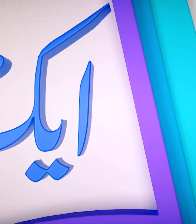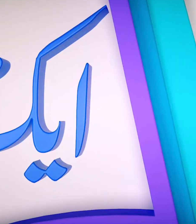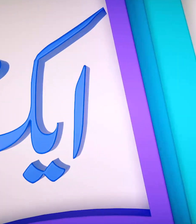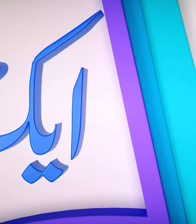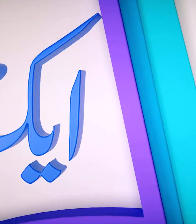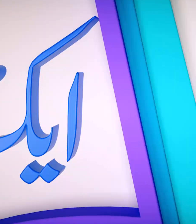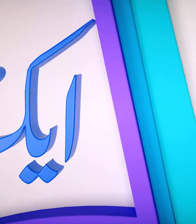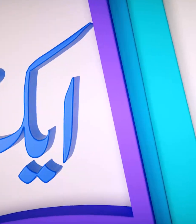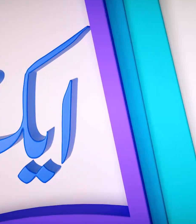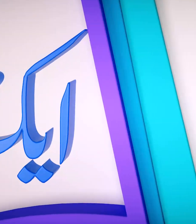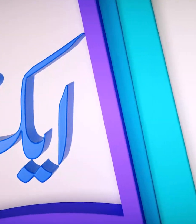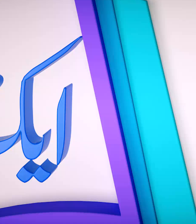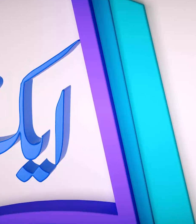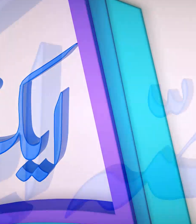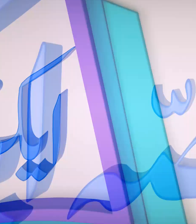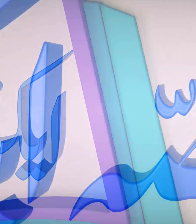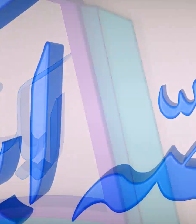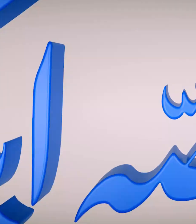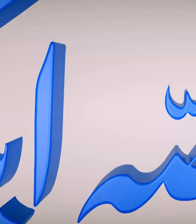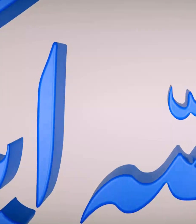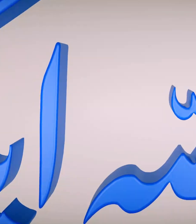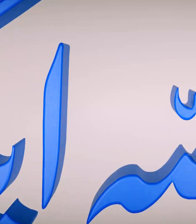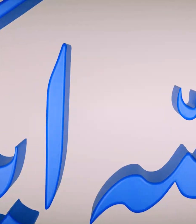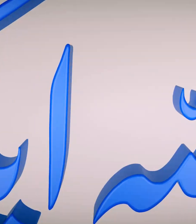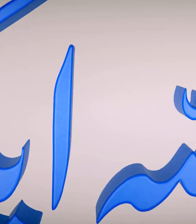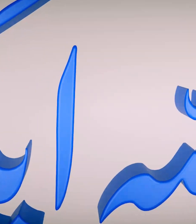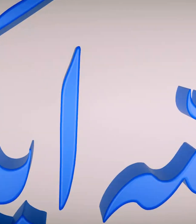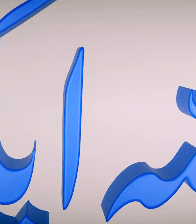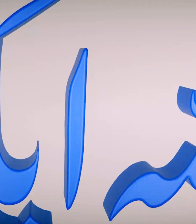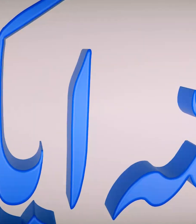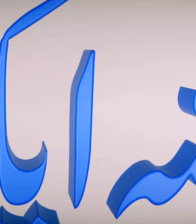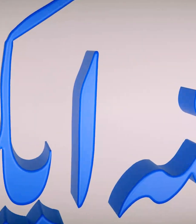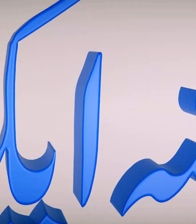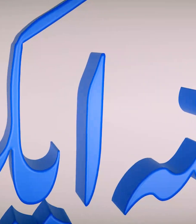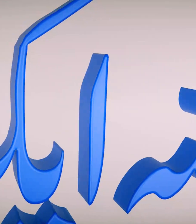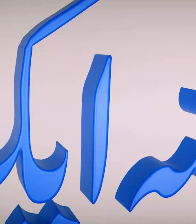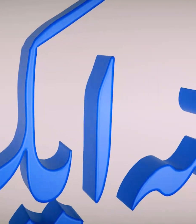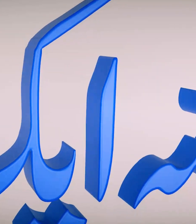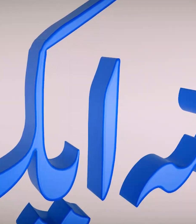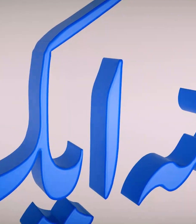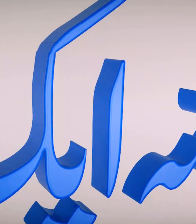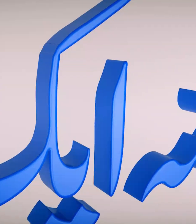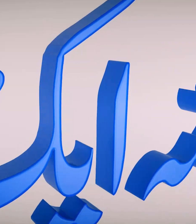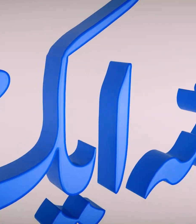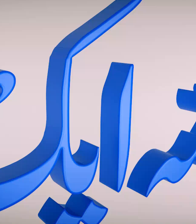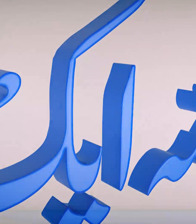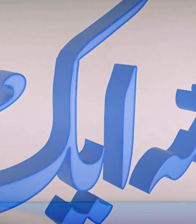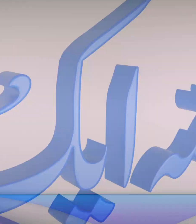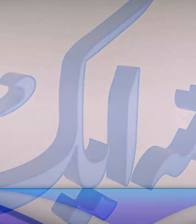آخرت ان واقعات سے سیکھیں